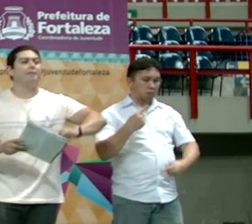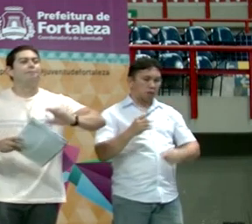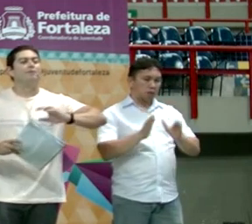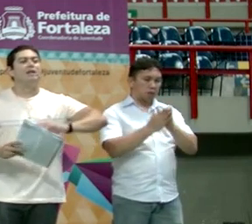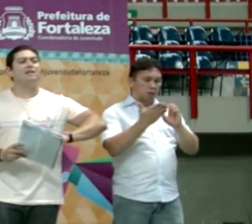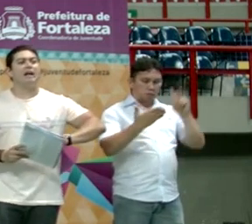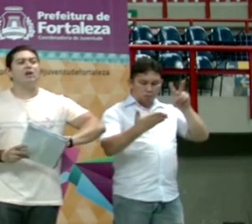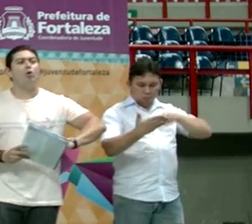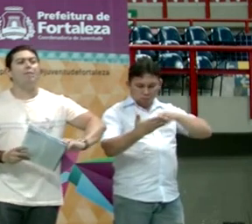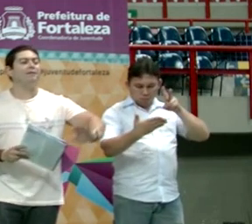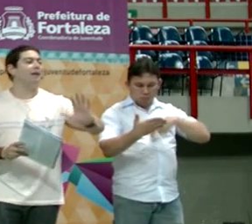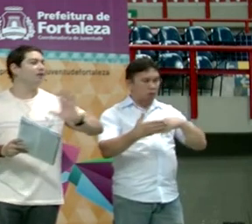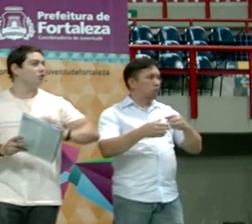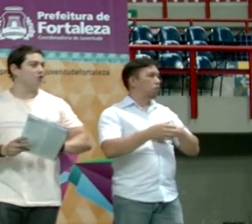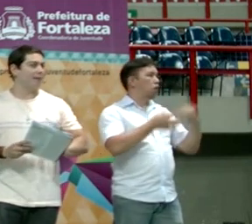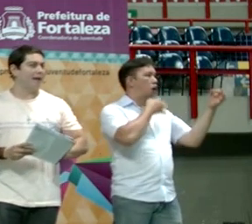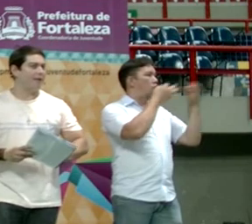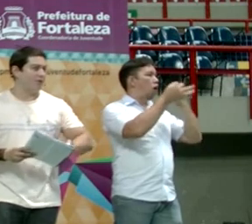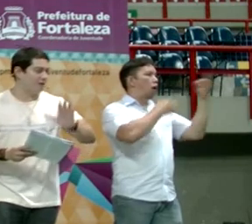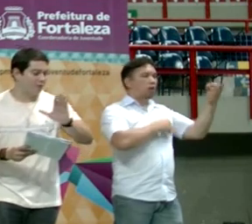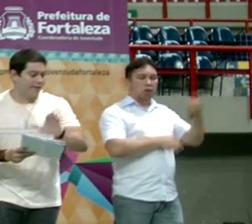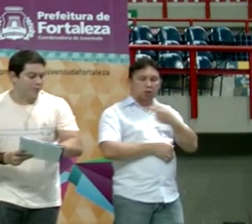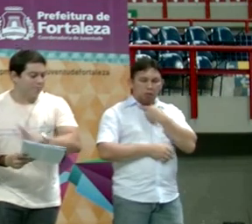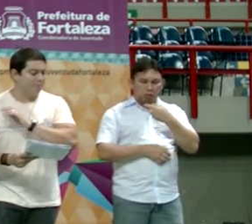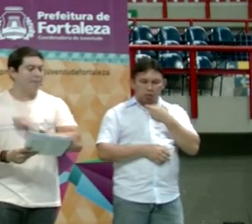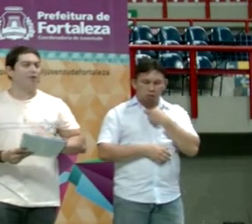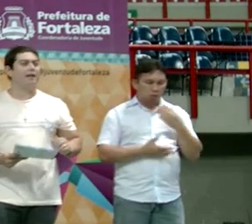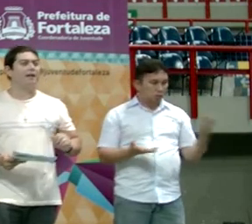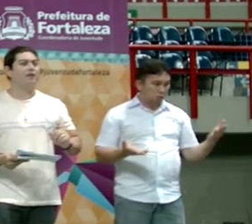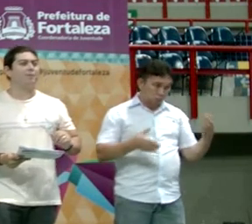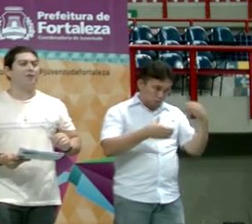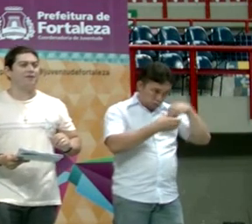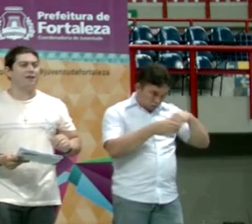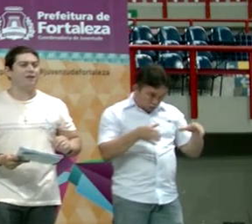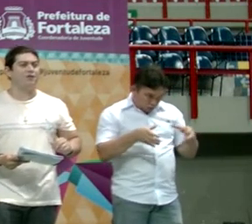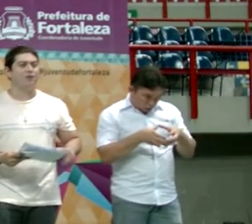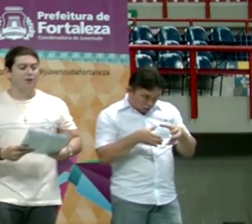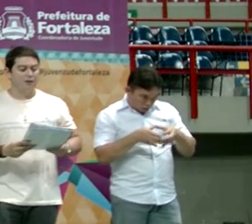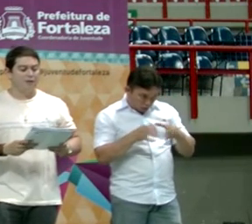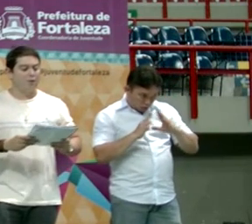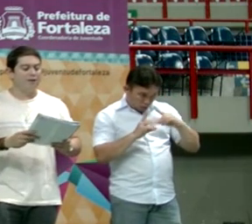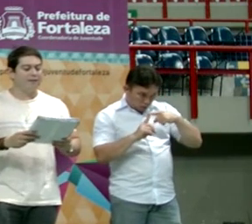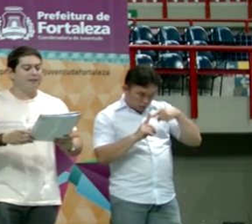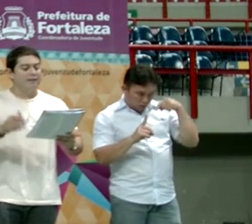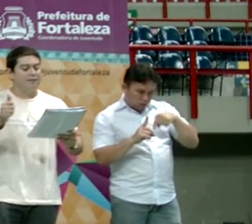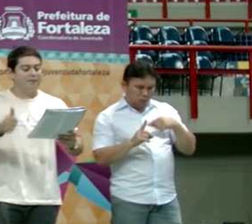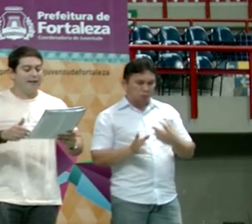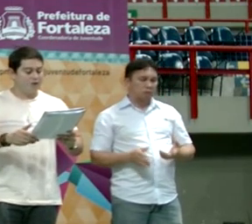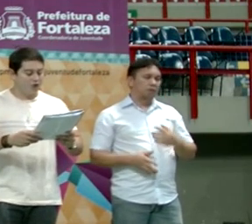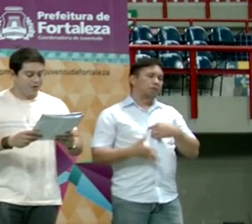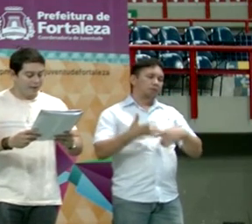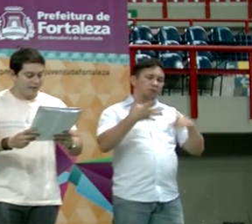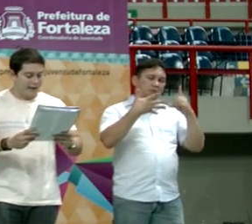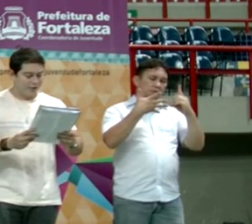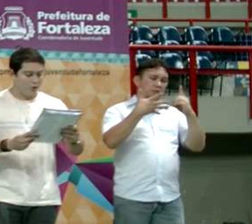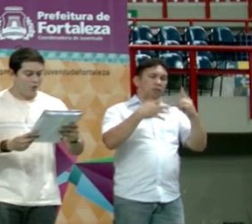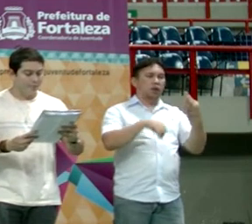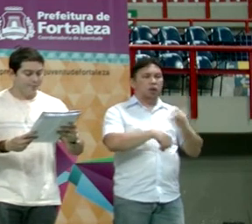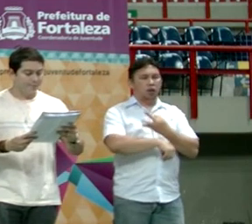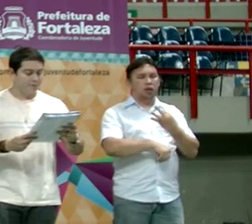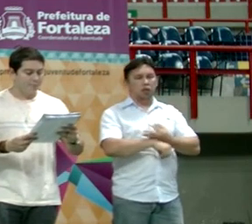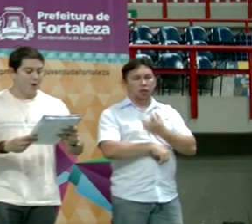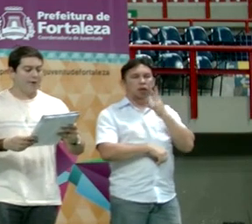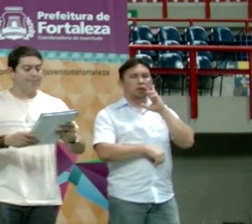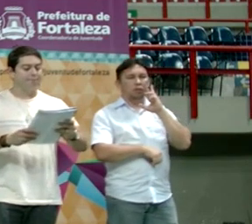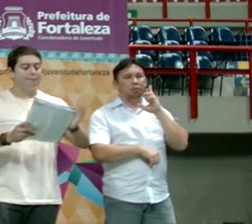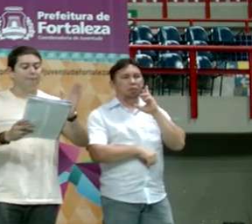ler a Bíblia e sair comentando sobre ela. Você não é membro da igreja para fazer isso. Então, item D de